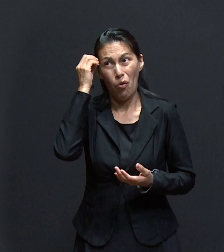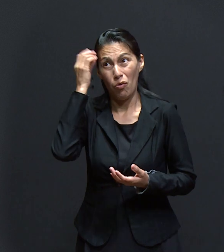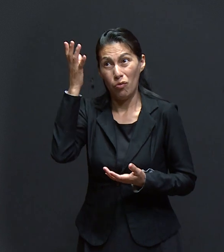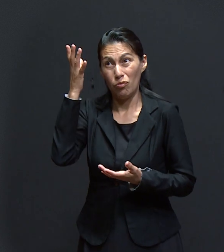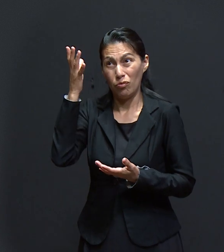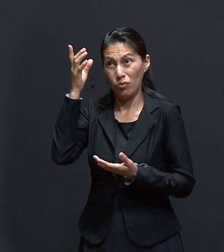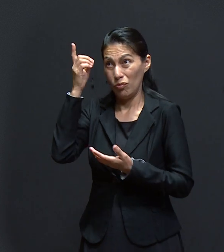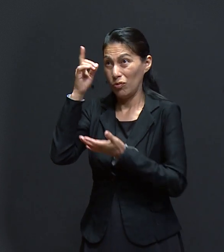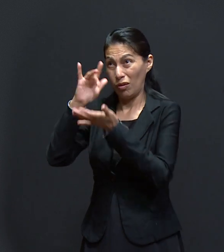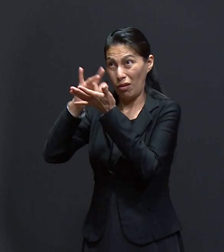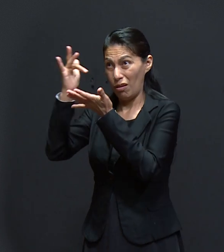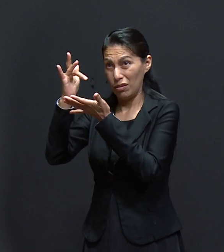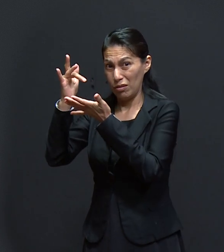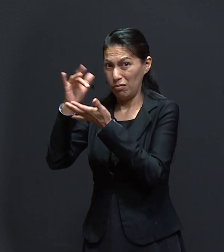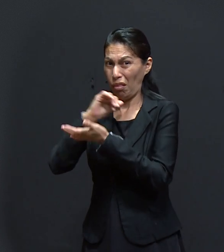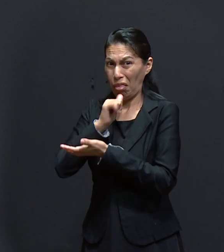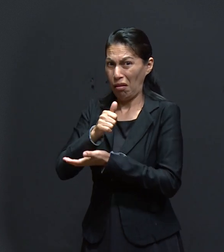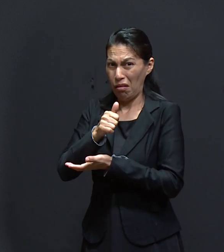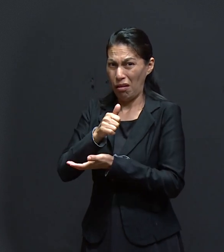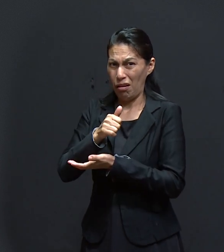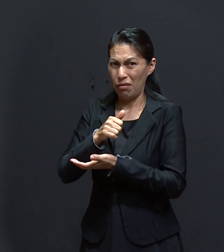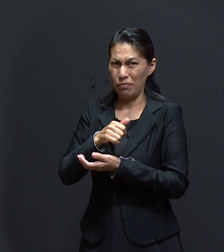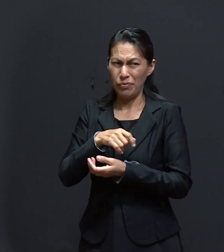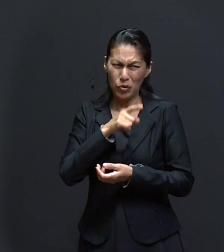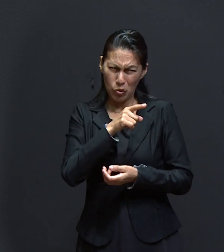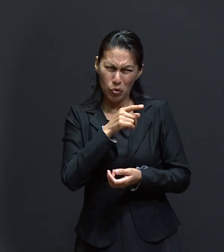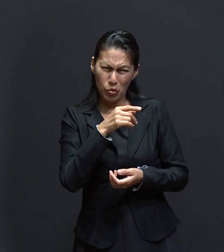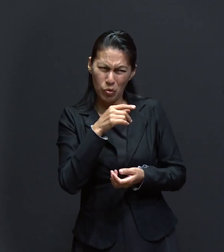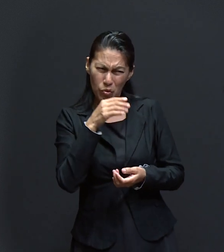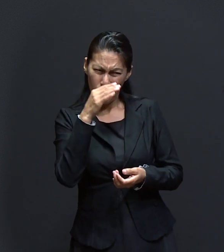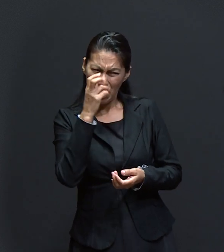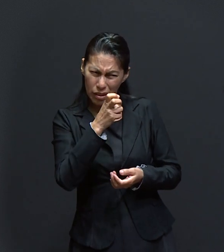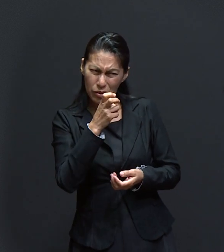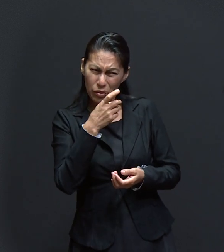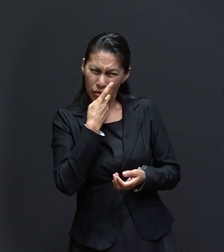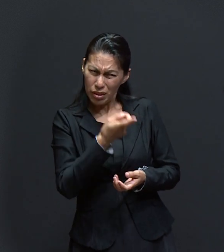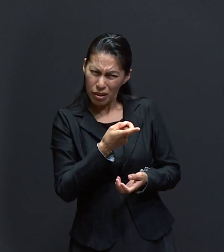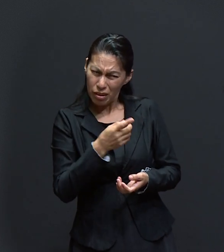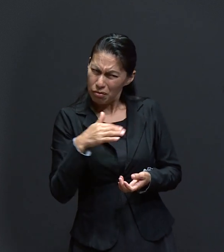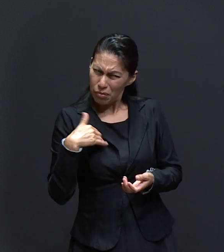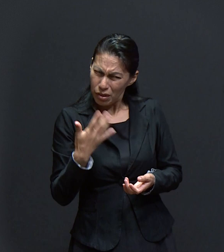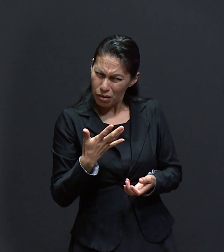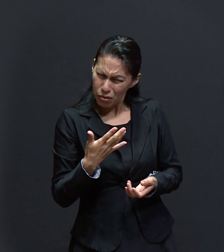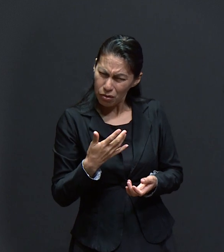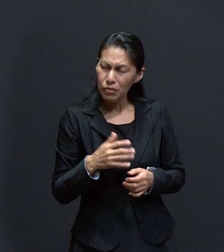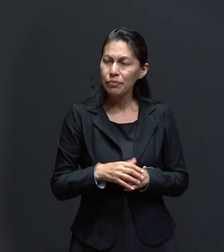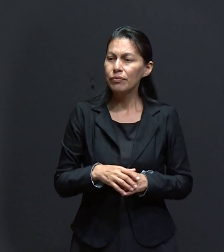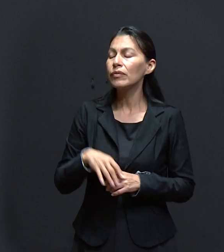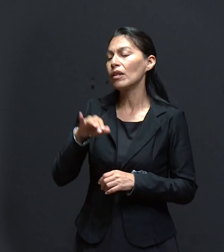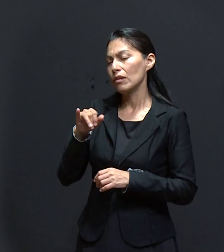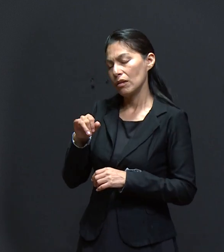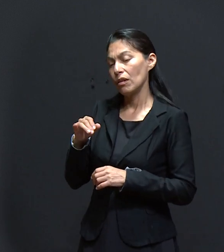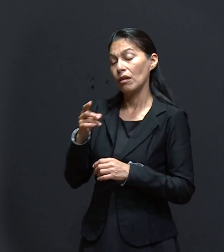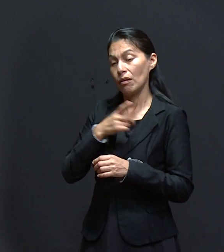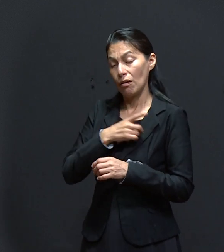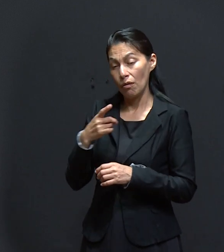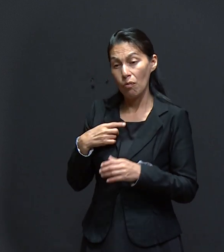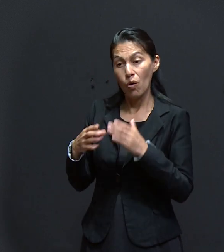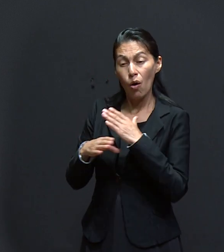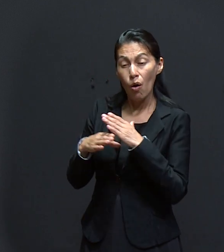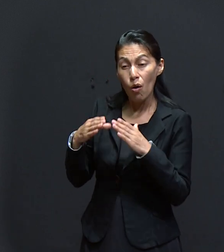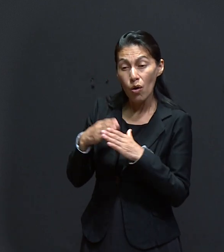pero realmente cada día es un milagro de dios eso te refieras y hay que ver cosas